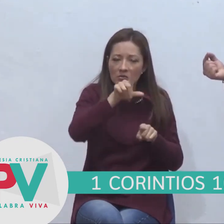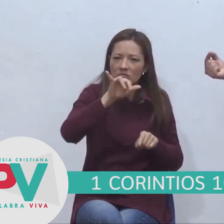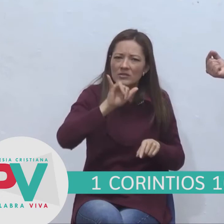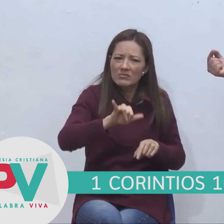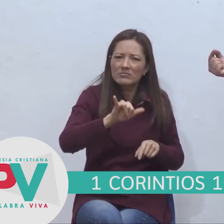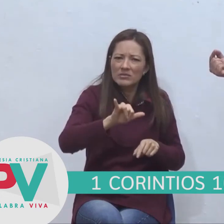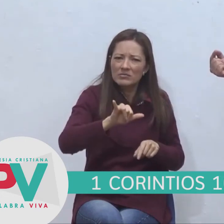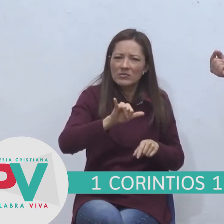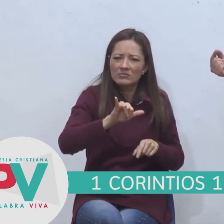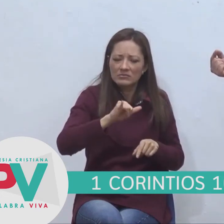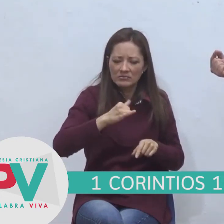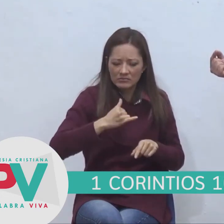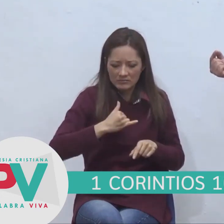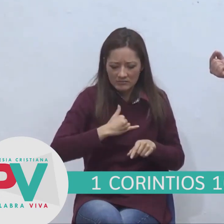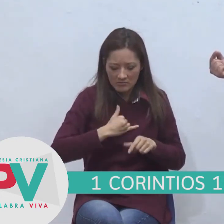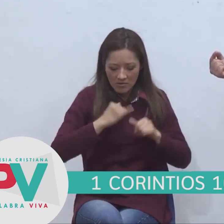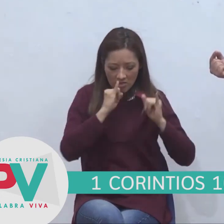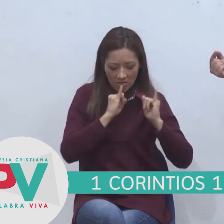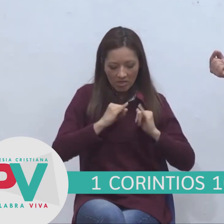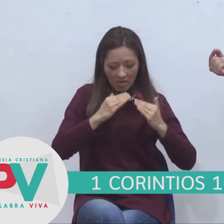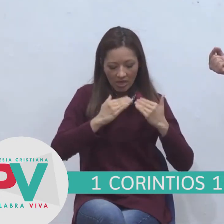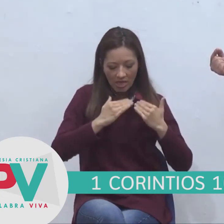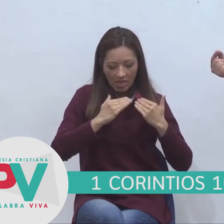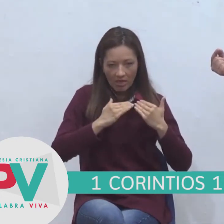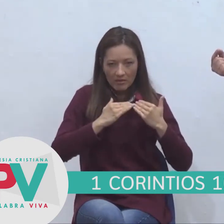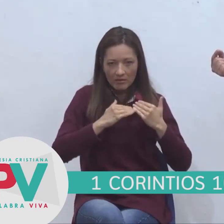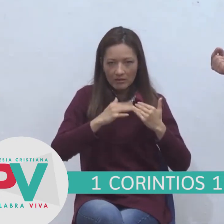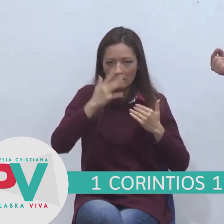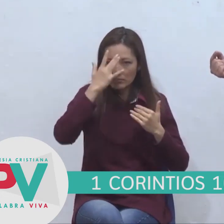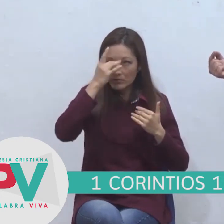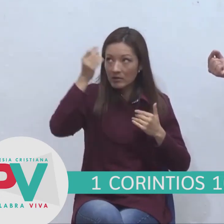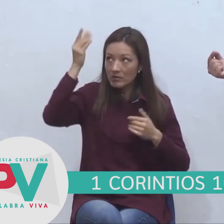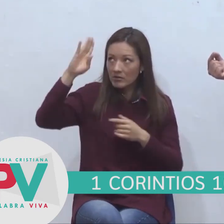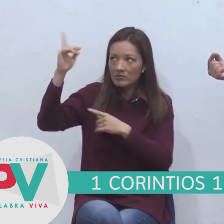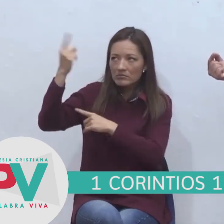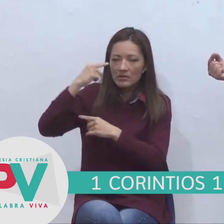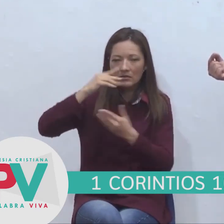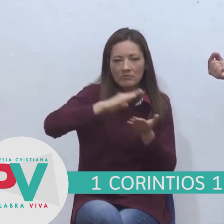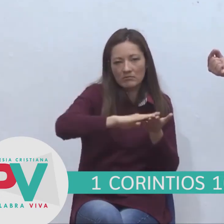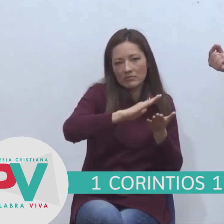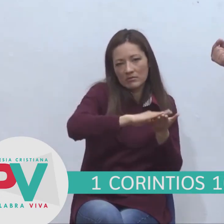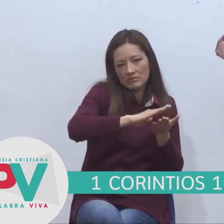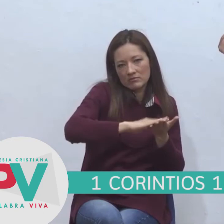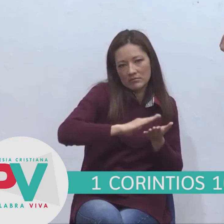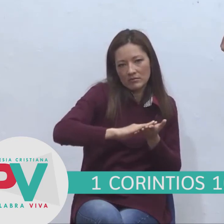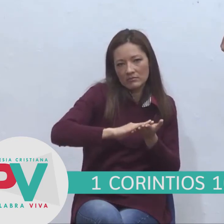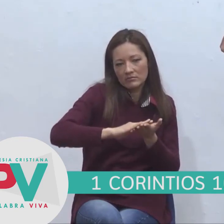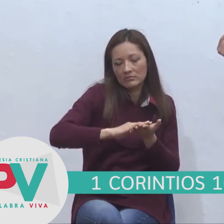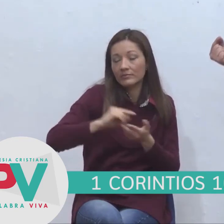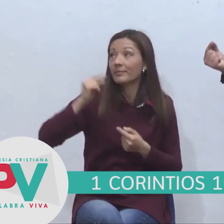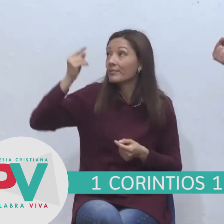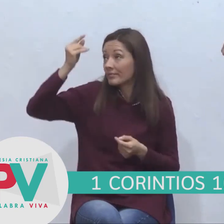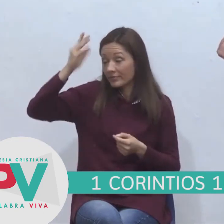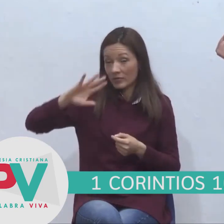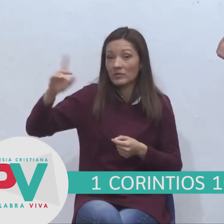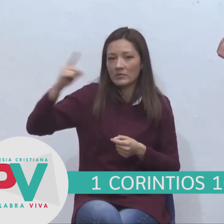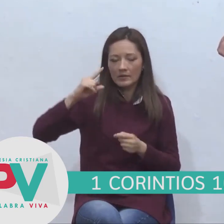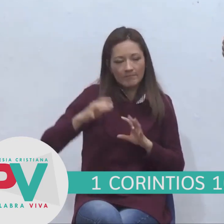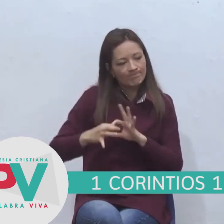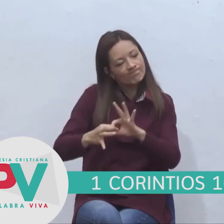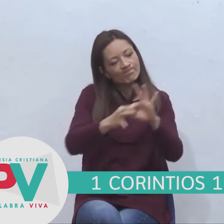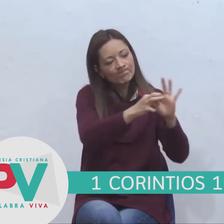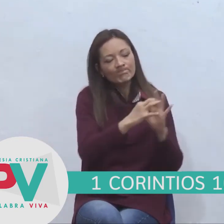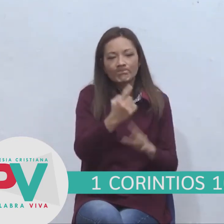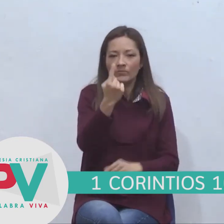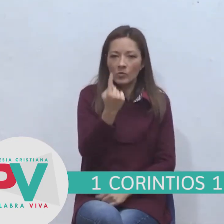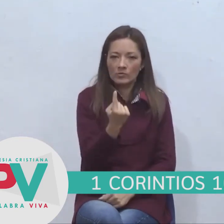se está haciendo a usted mismo su propio Dios. Porque Dios nos mandó a perdonar a los hermanos. Dios nos mandó a ser uno. pero